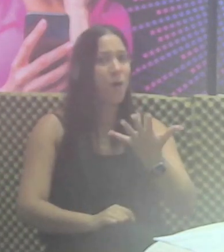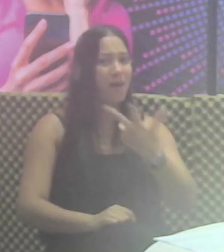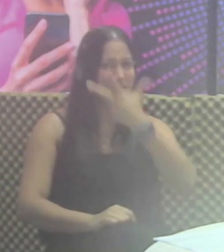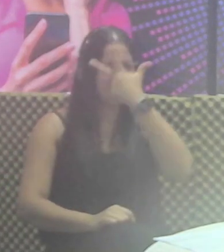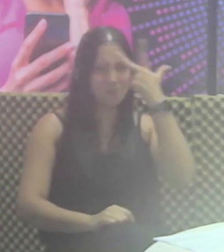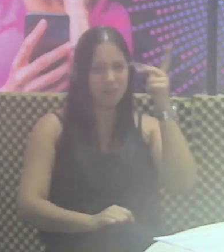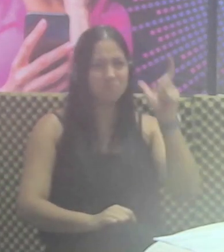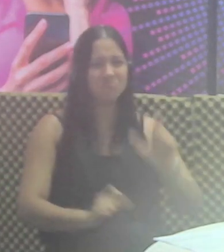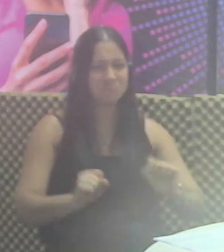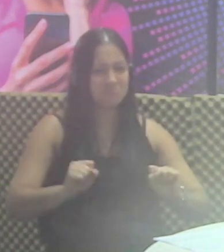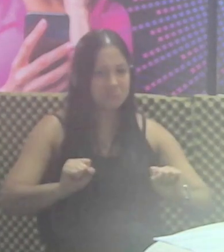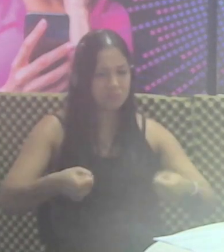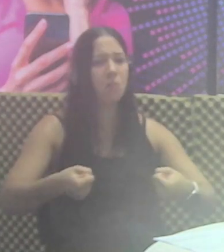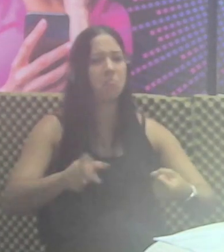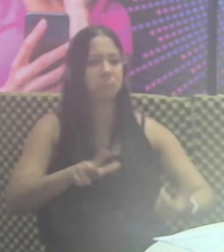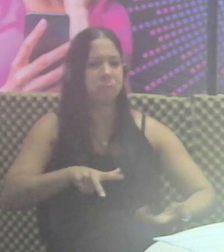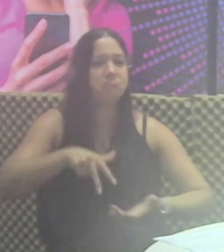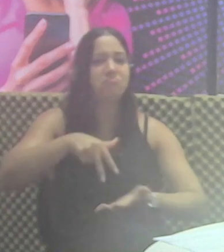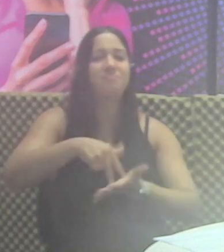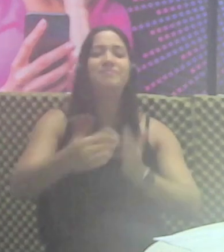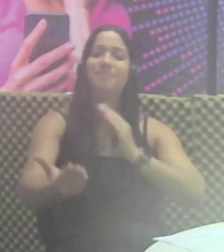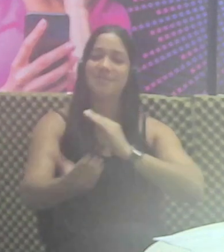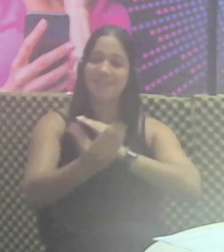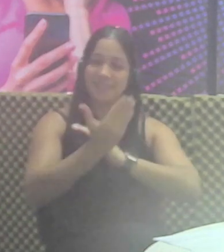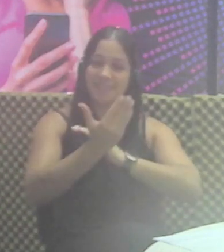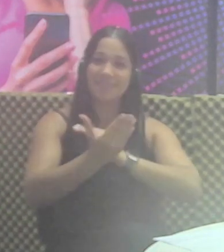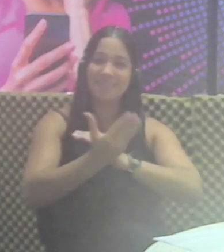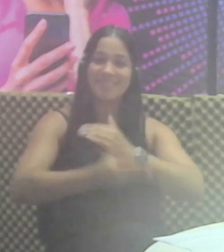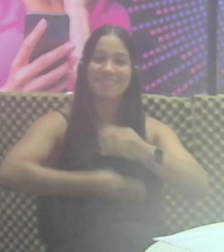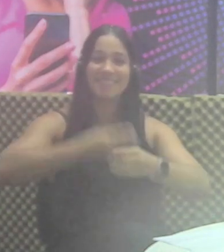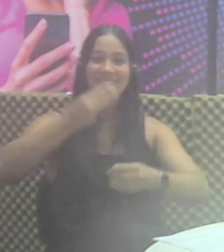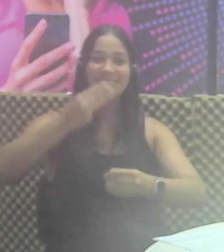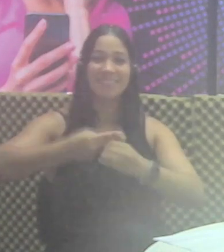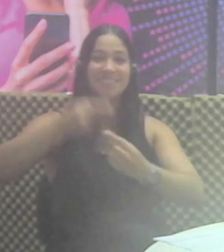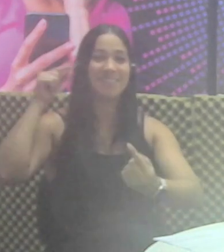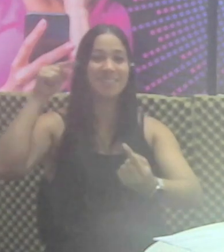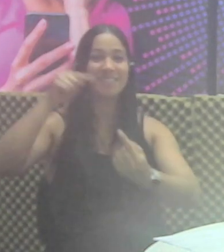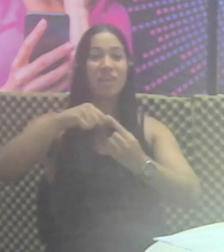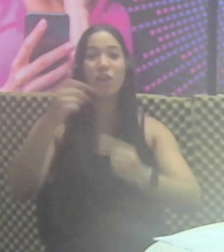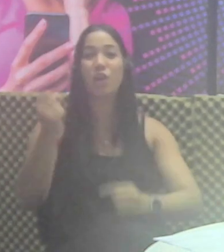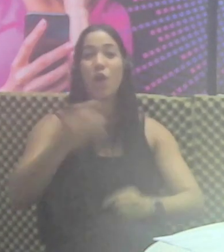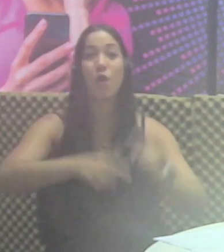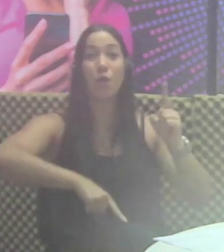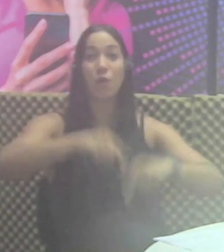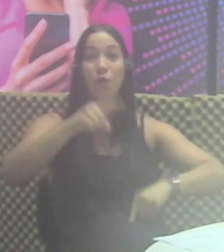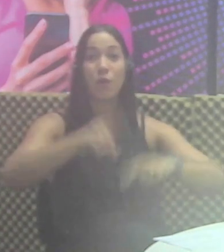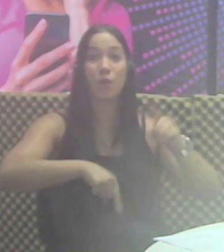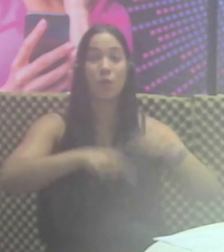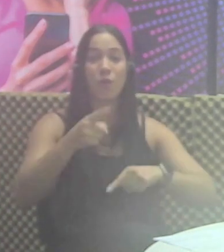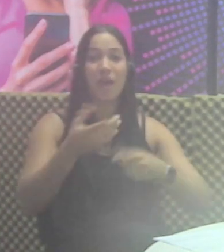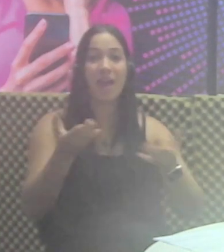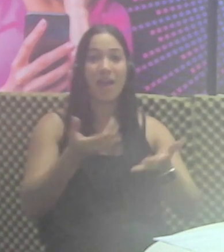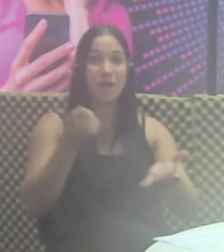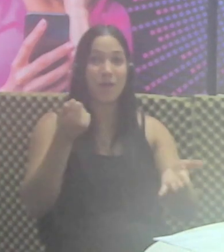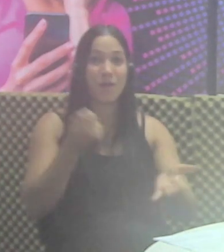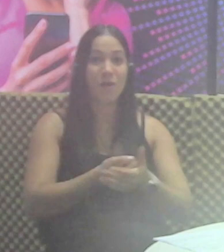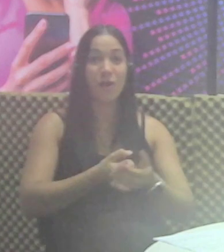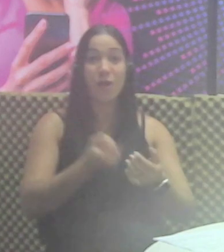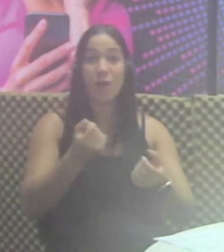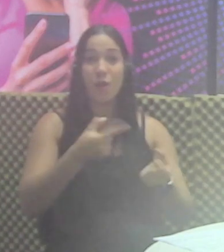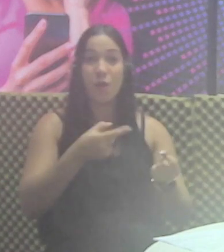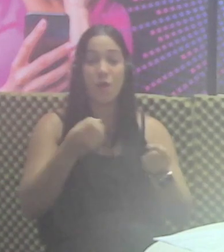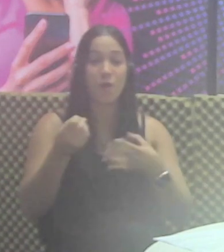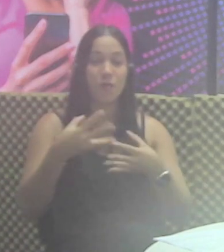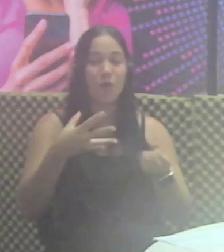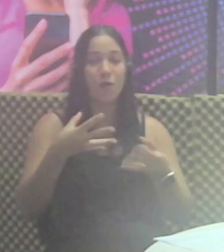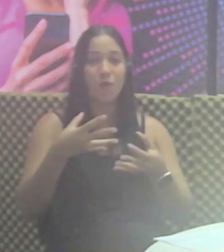voz ativa que podem nos ajudar muito. O município busca por novos equipamentos, está engatilhada a compra de novos